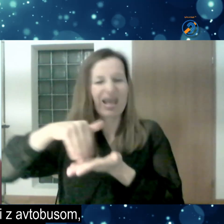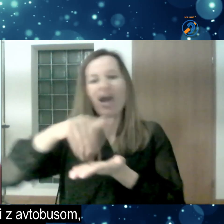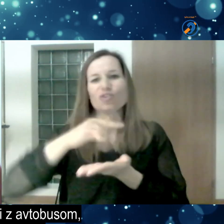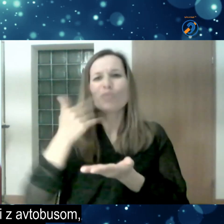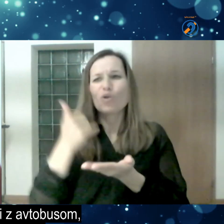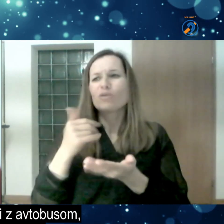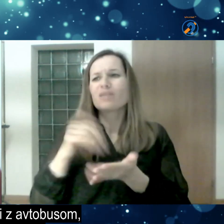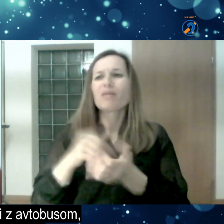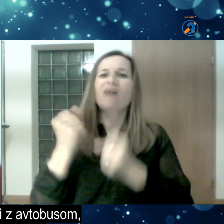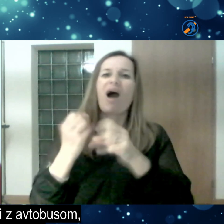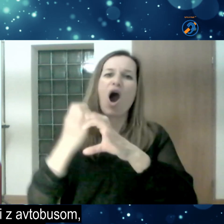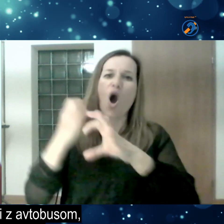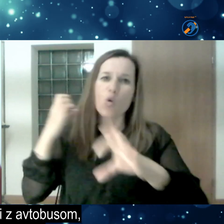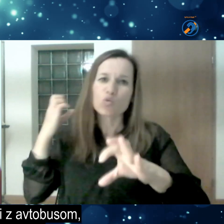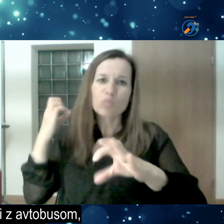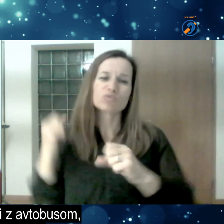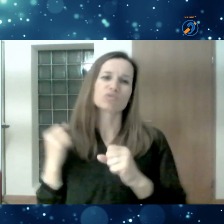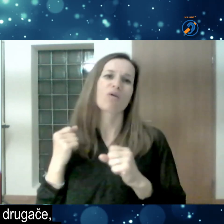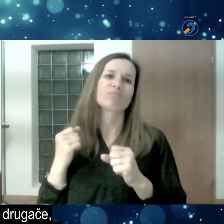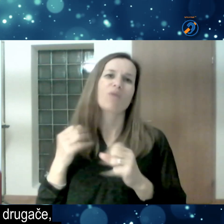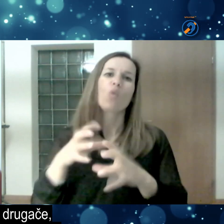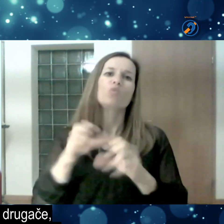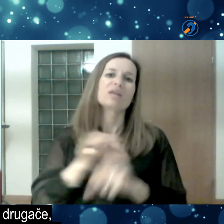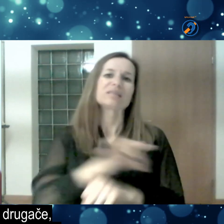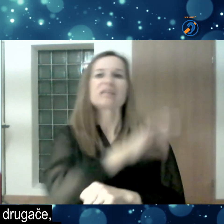to vzeti cel dan, ampak